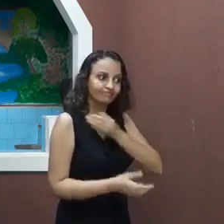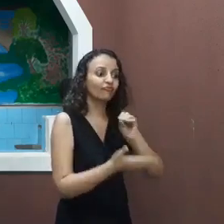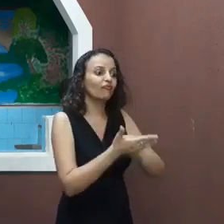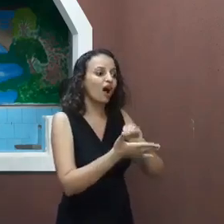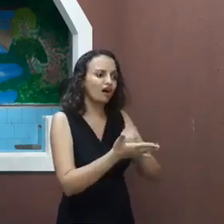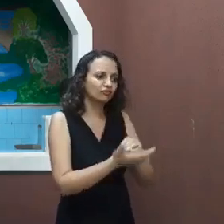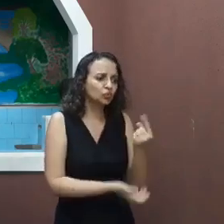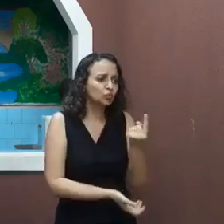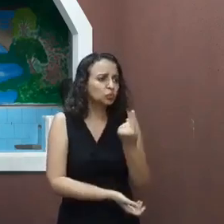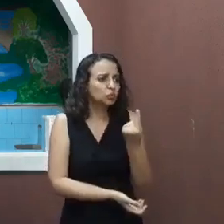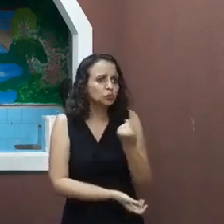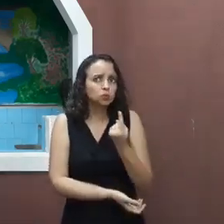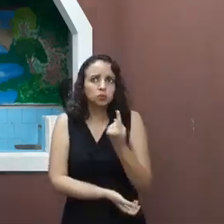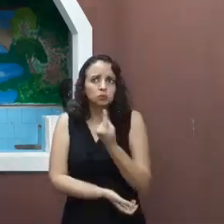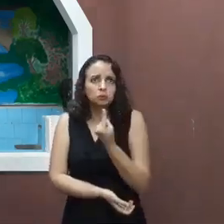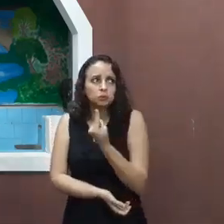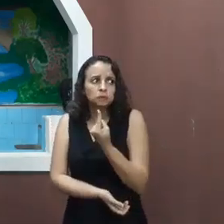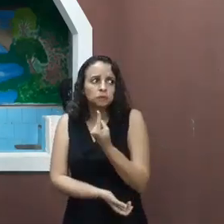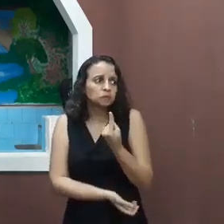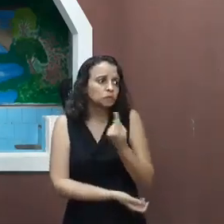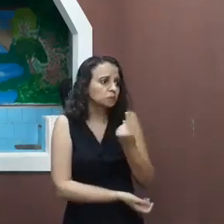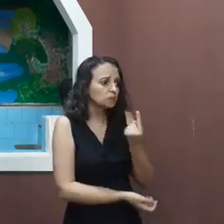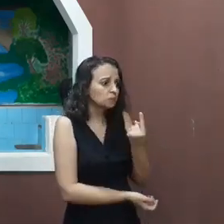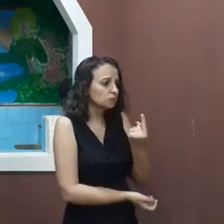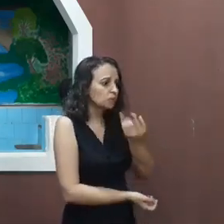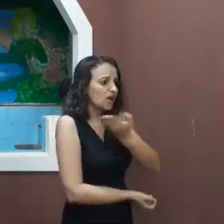As pessoas estão sozinhas.